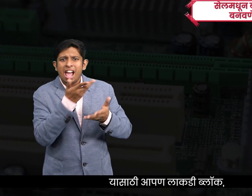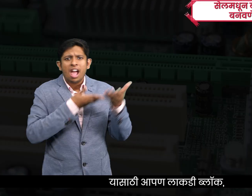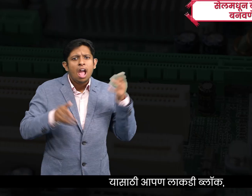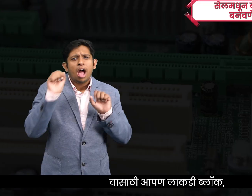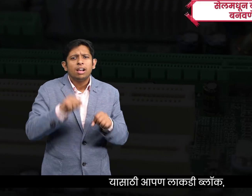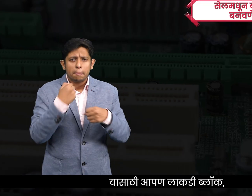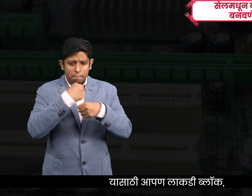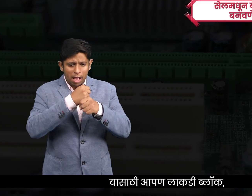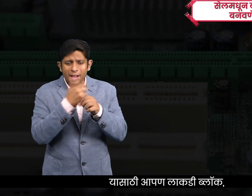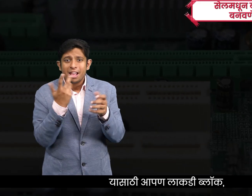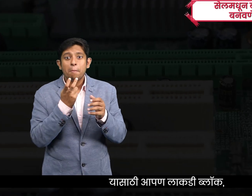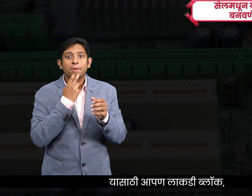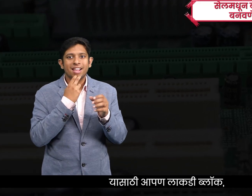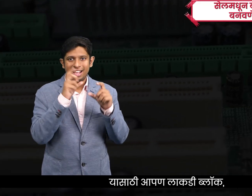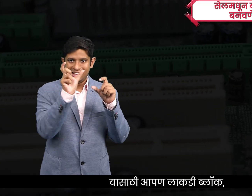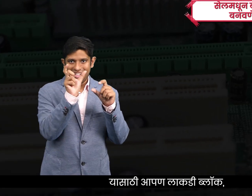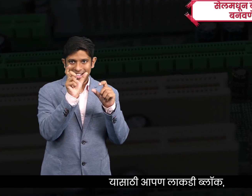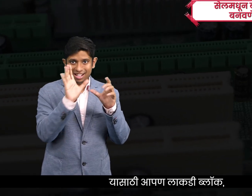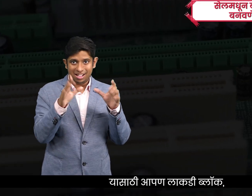यासाठी आपण लाकडी ब्लॉक,